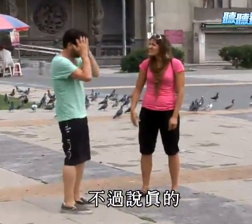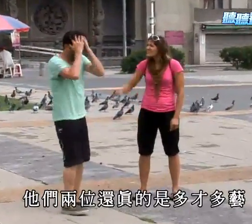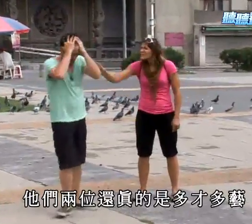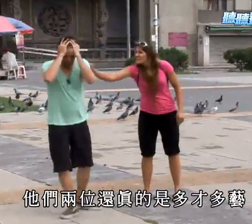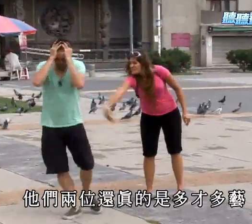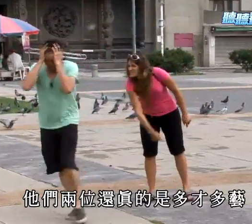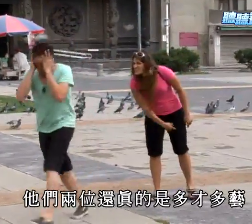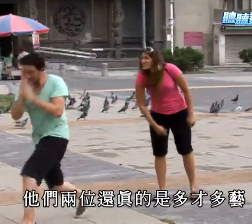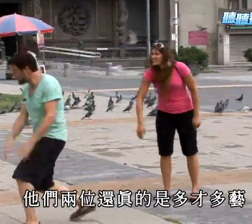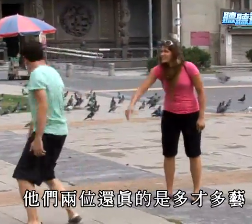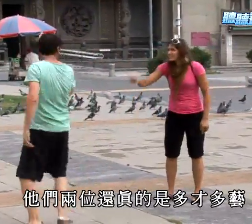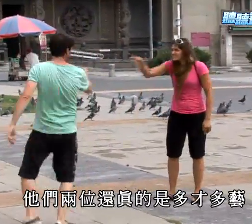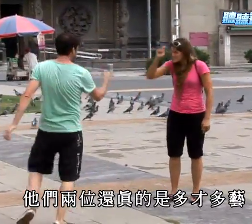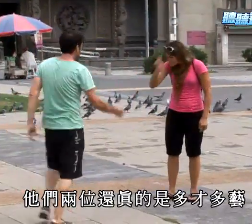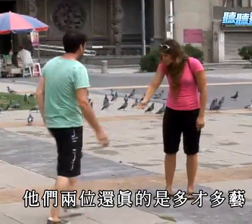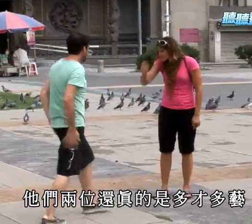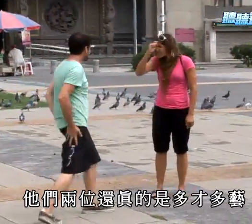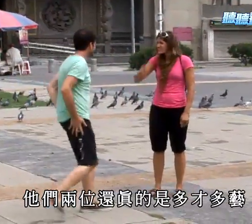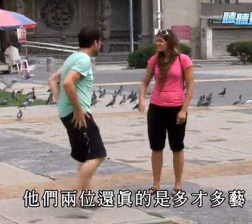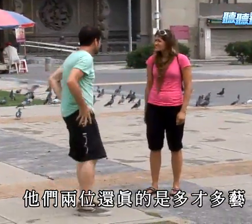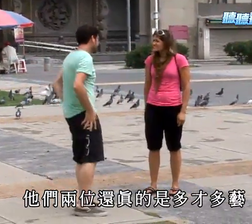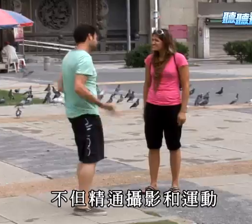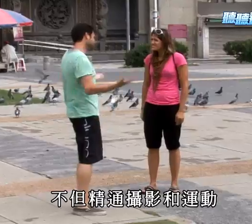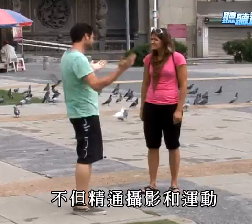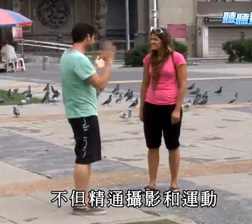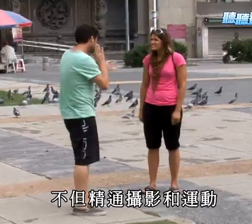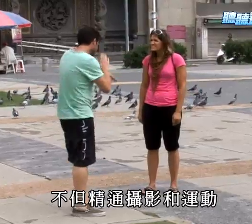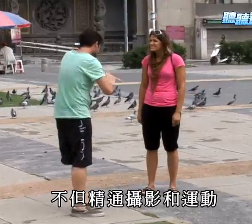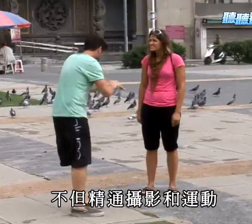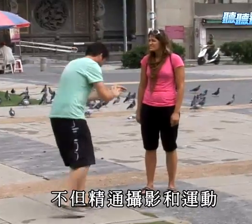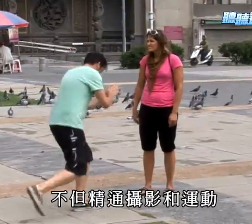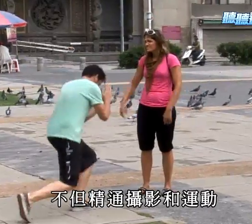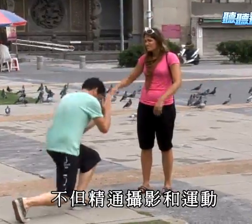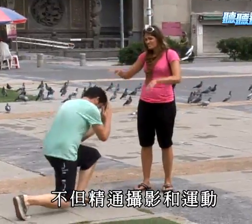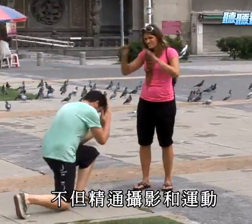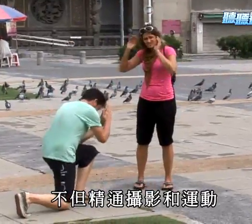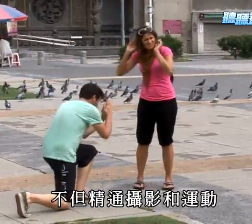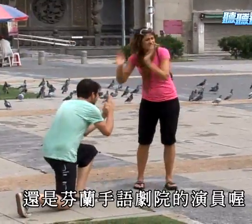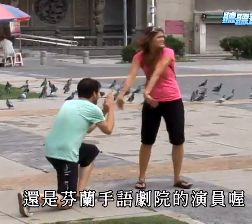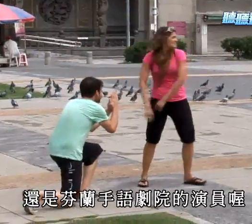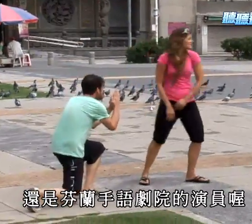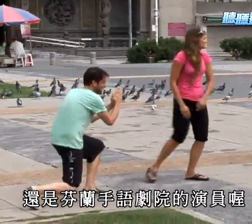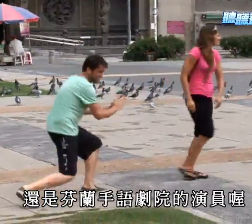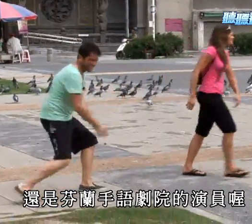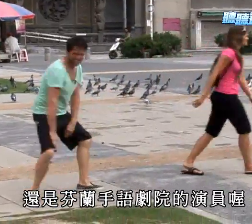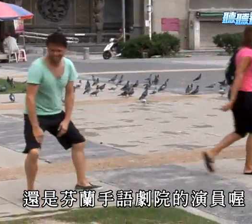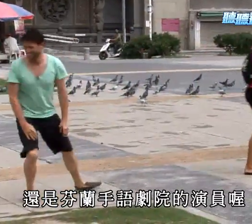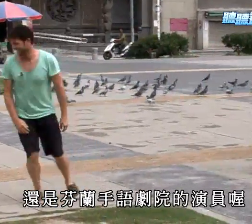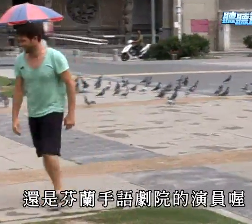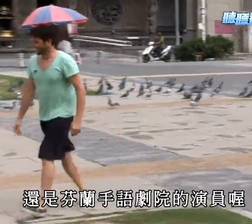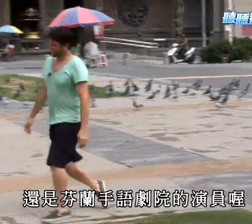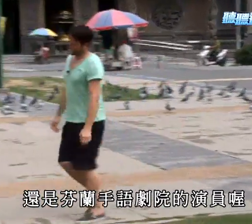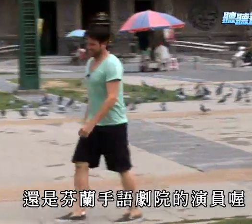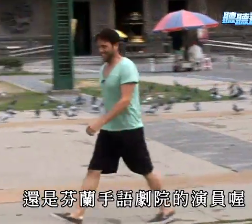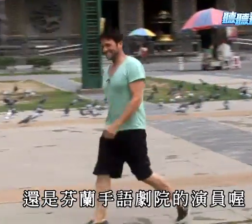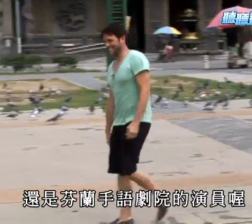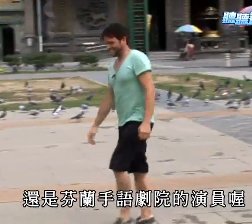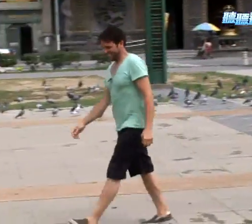们两位还真的是多才多艺嘞，不但精通摄影和运动，还是芬兰手语剧院的演员哦。